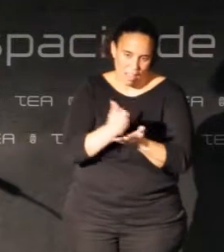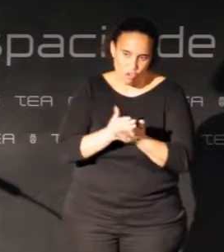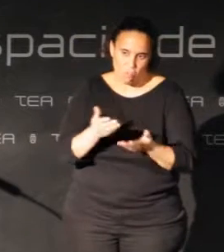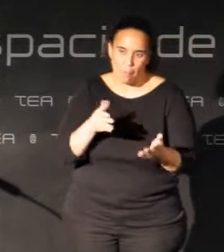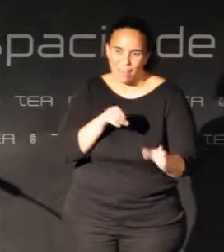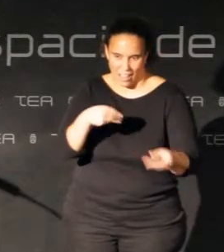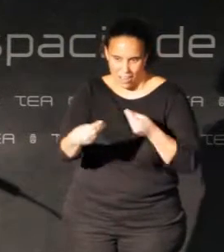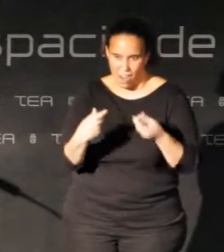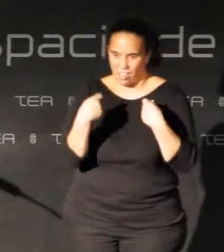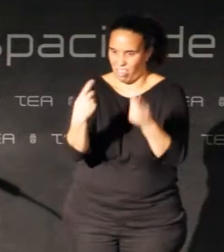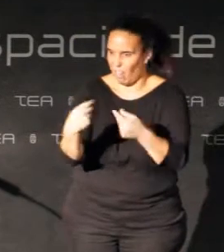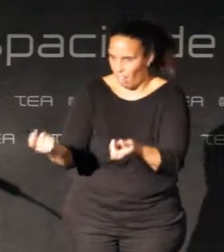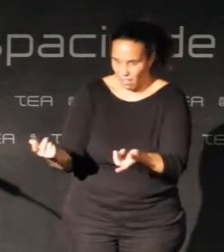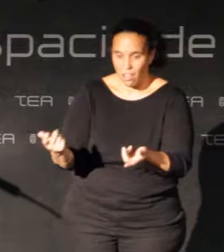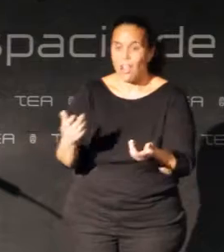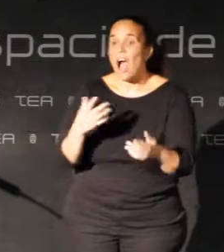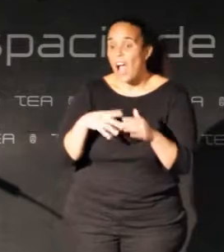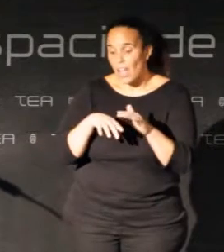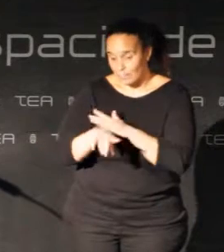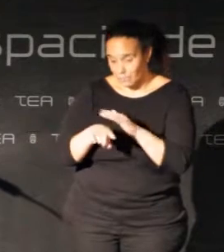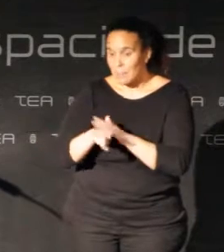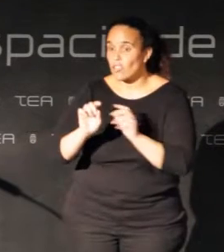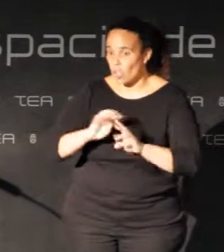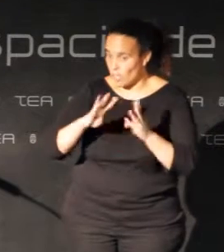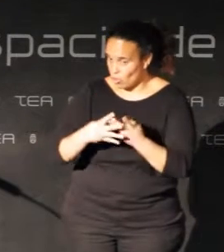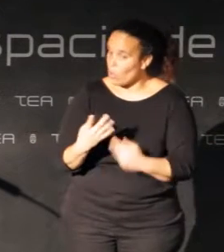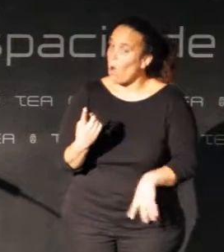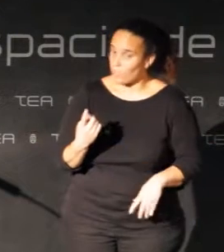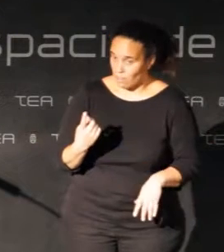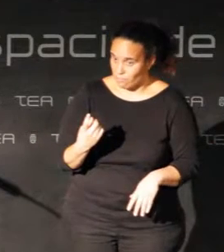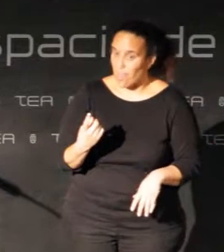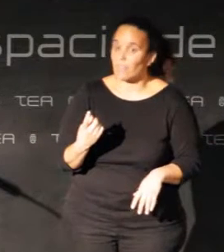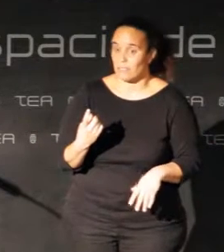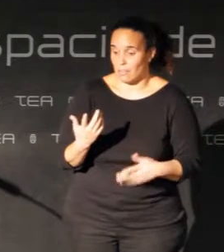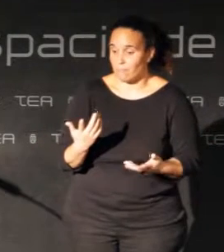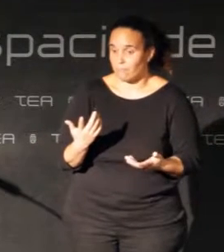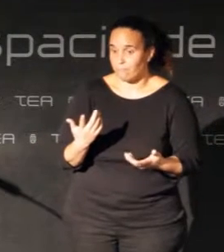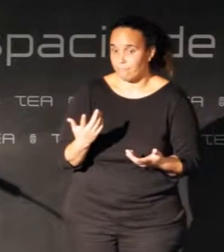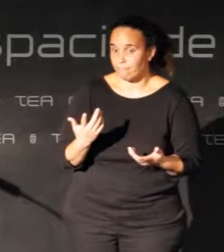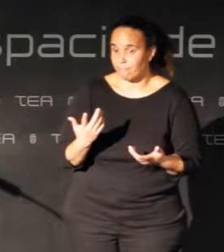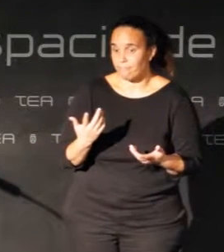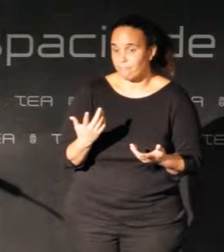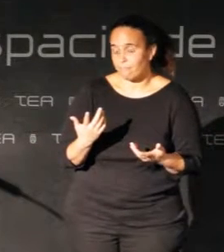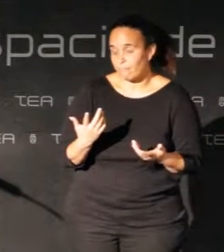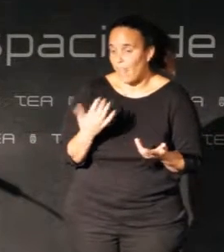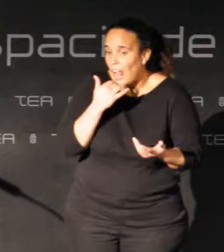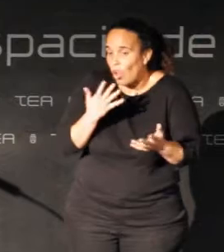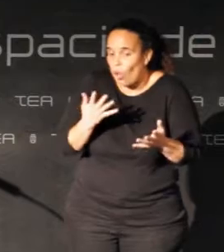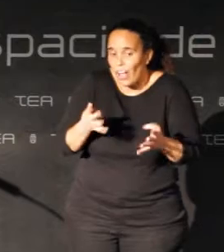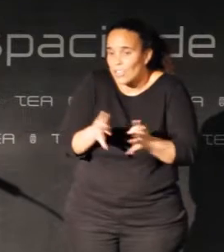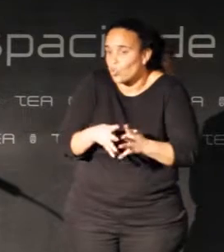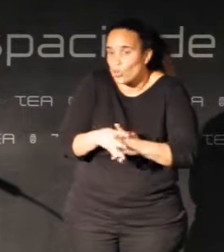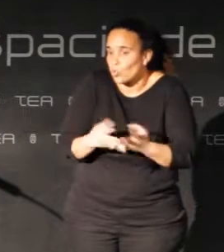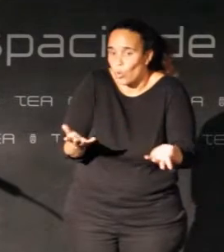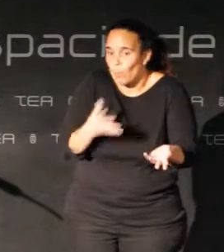Exige esta tramitación electrónica una mínima infraestructura que entendemos que